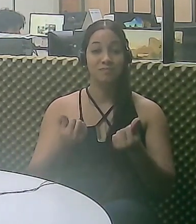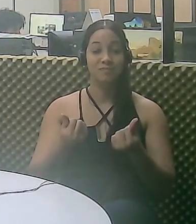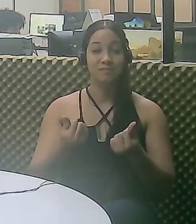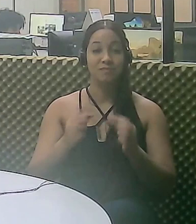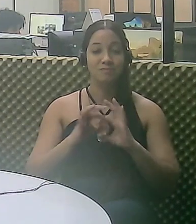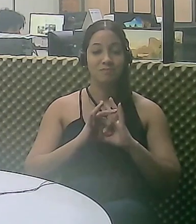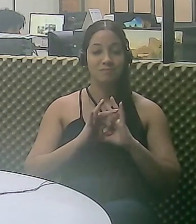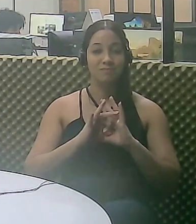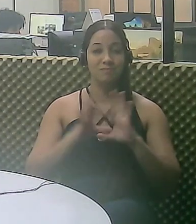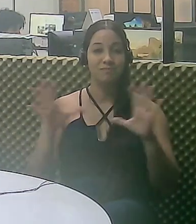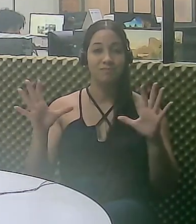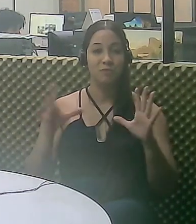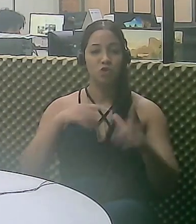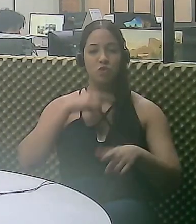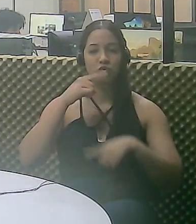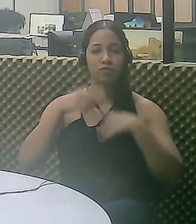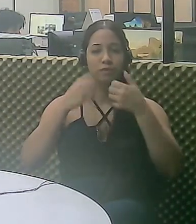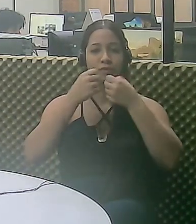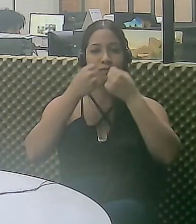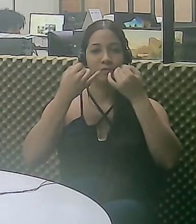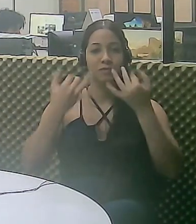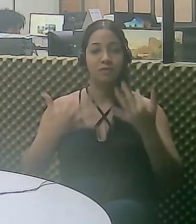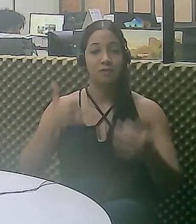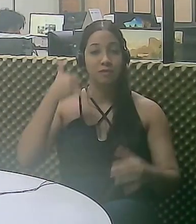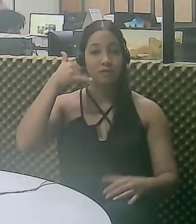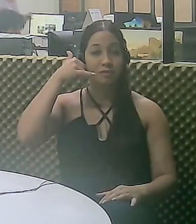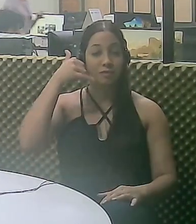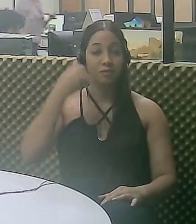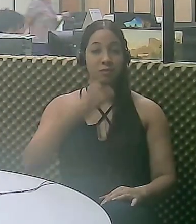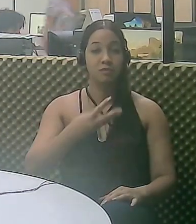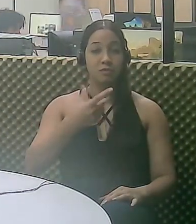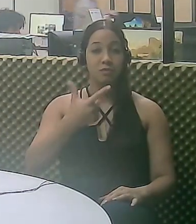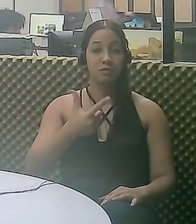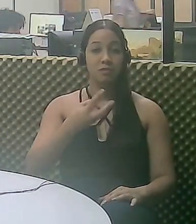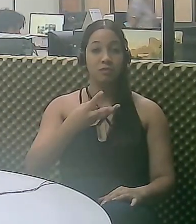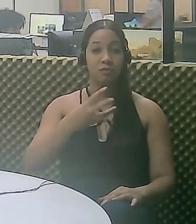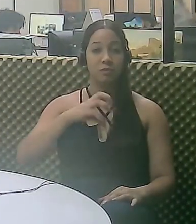está disponível para tirar dúvidas pelo telefone